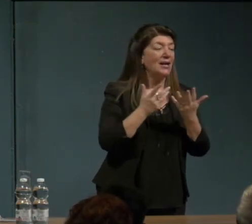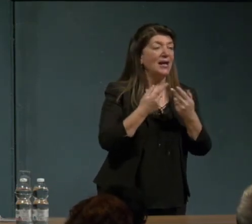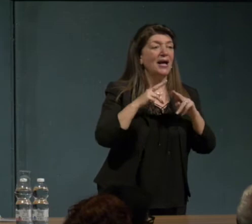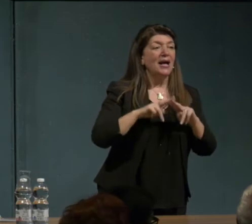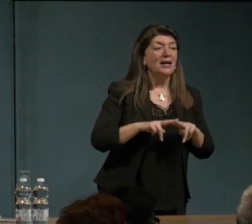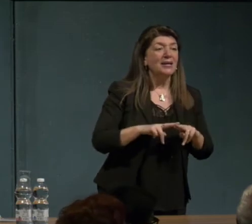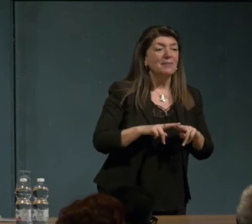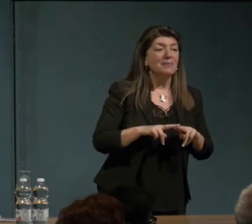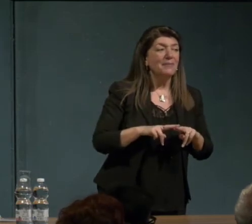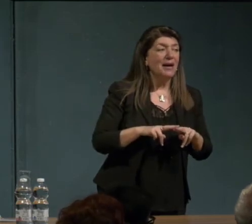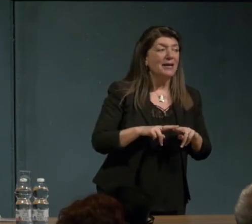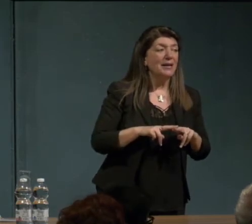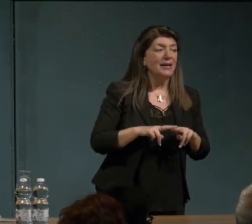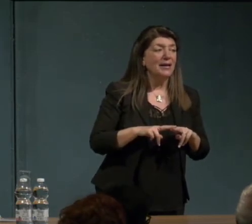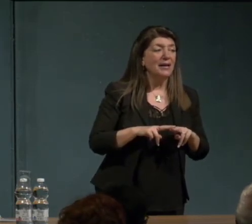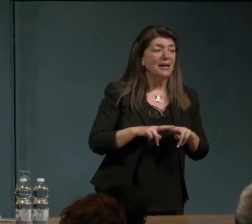un